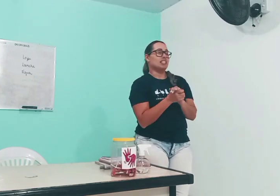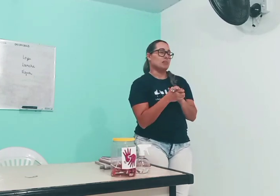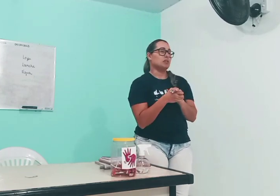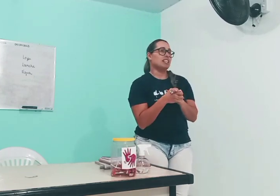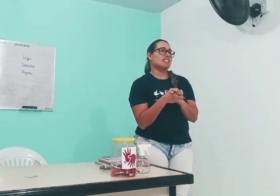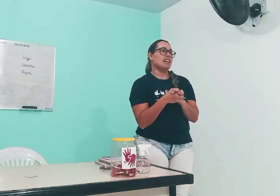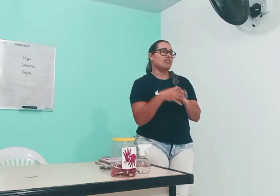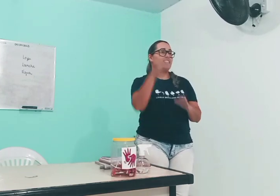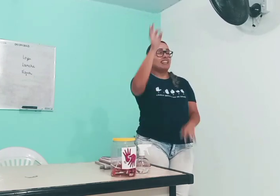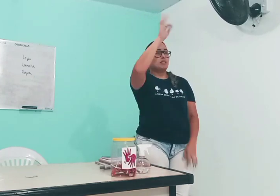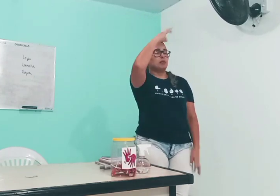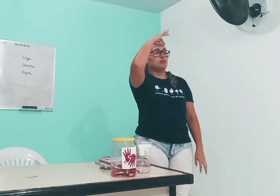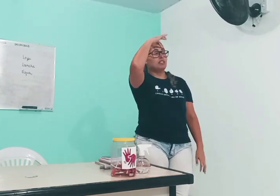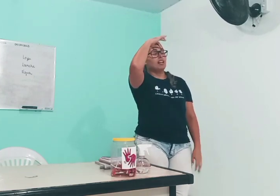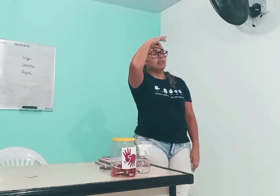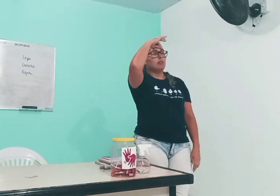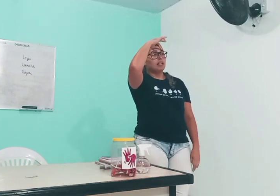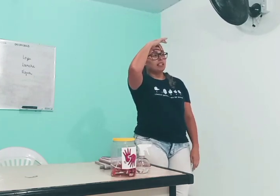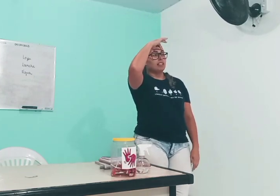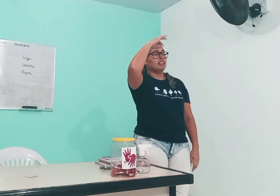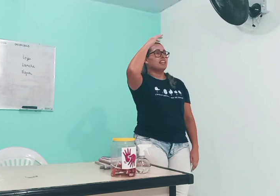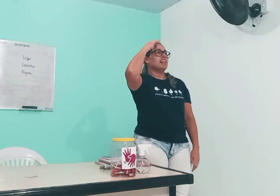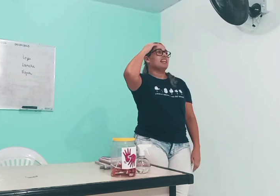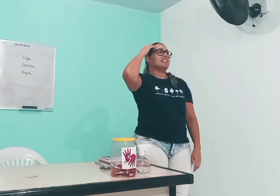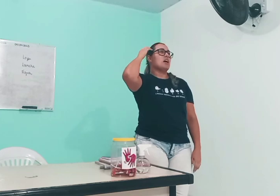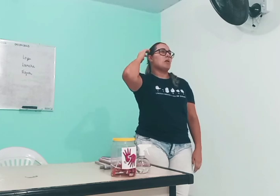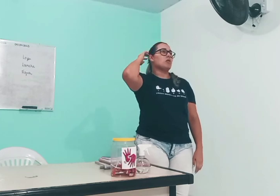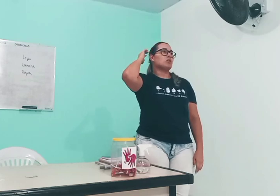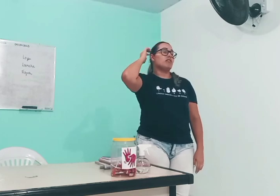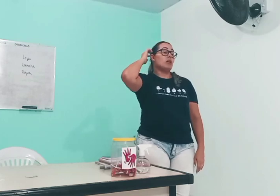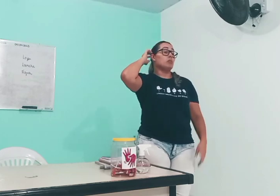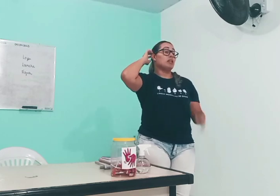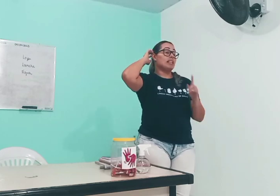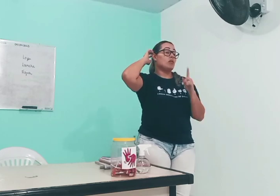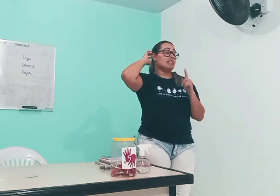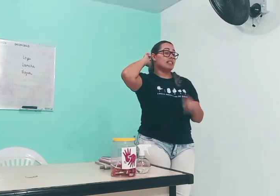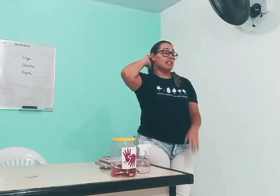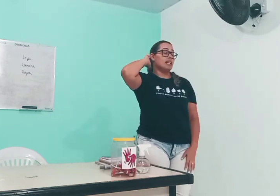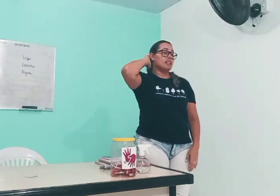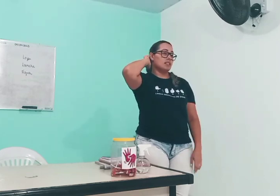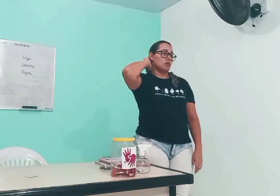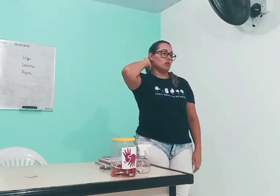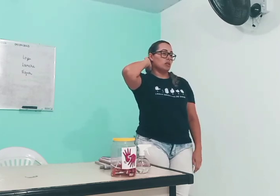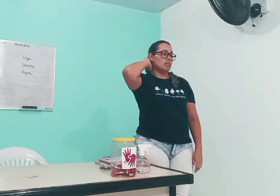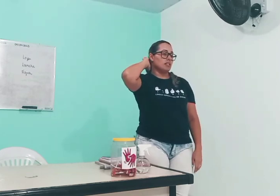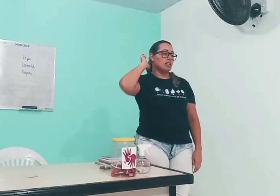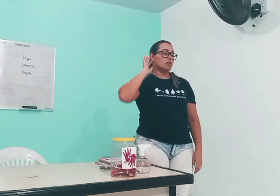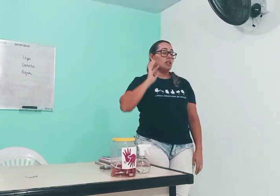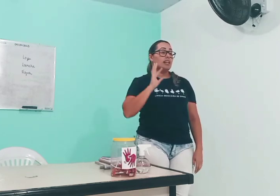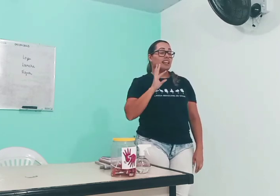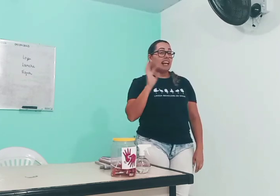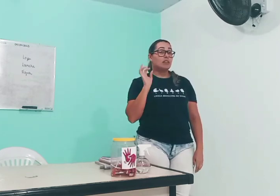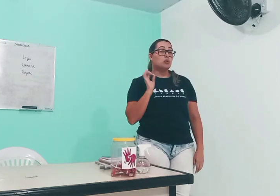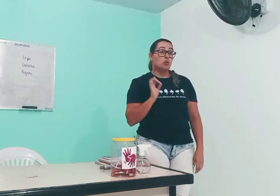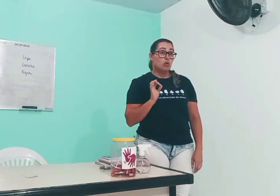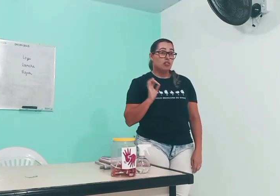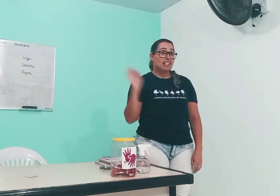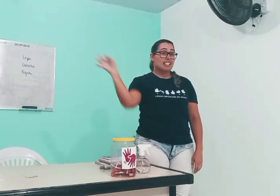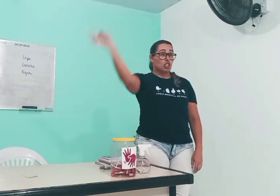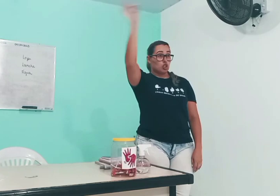muito engraçado. O Espírito Santo põe aqui. Né? Uma coisa que eu falo muito até com as crianças, que eu estou ensinando, na dúvida, seja, vamos